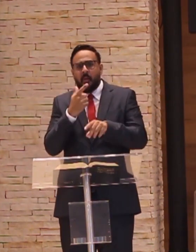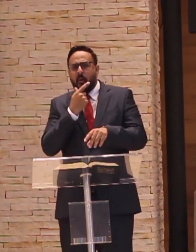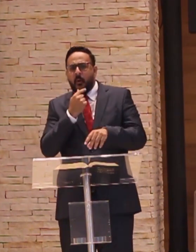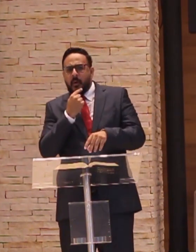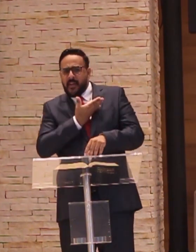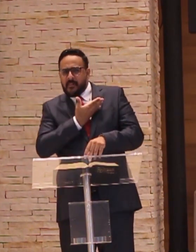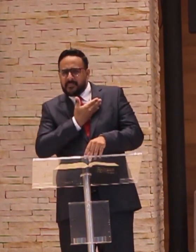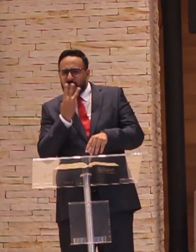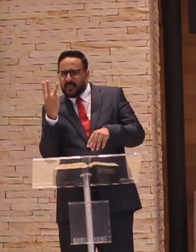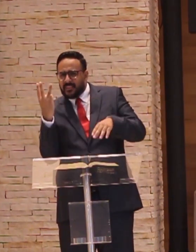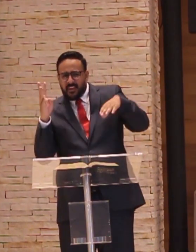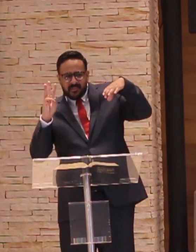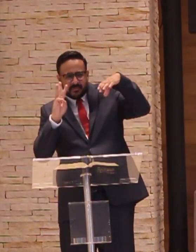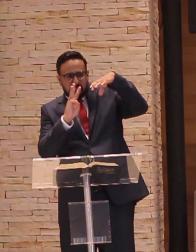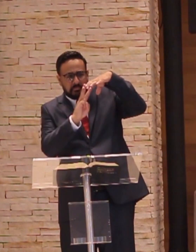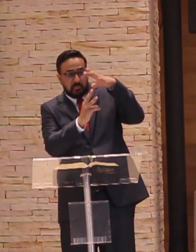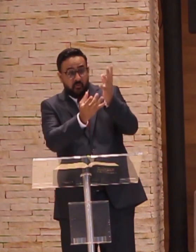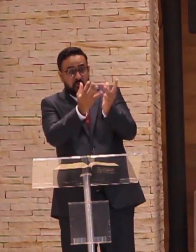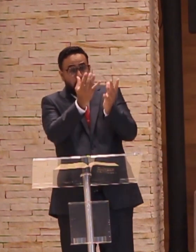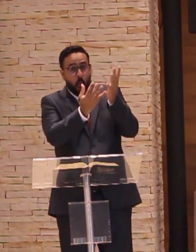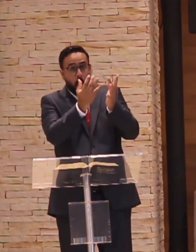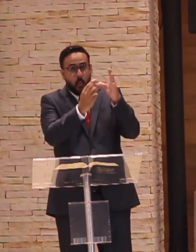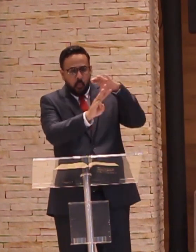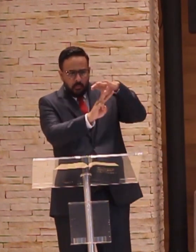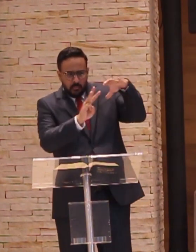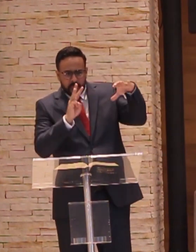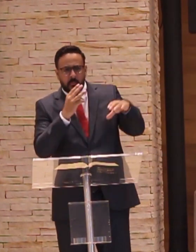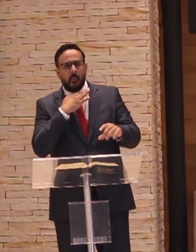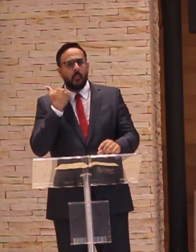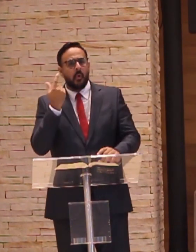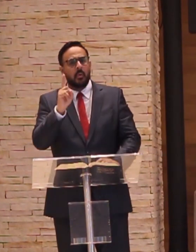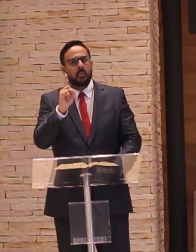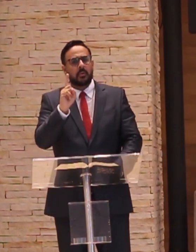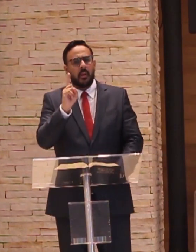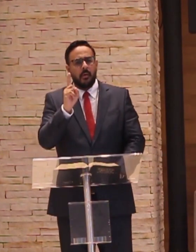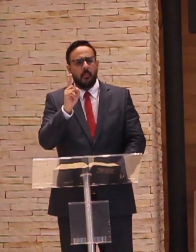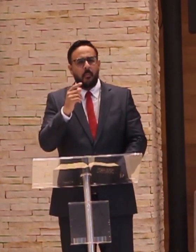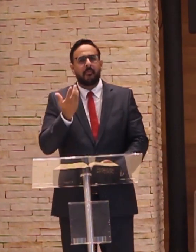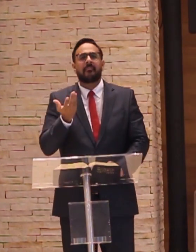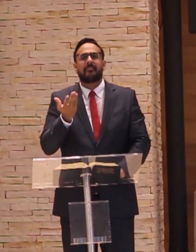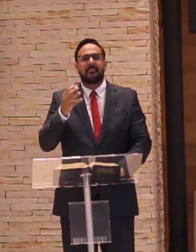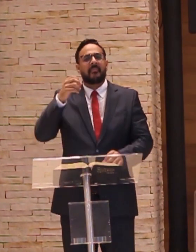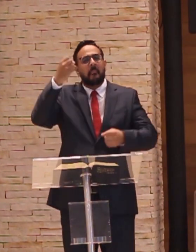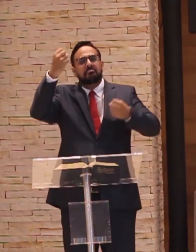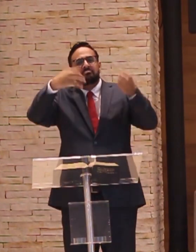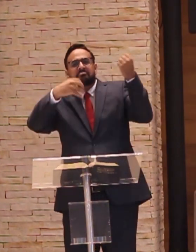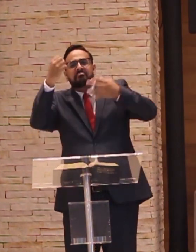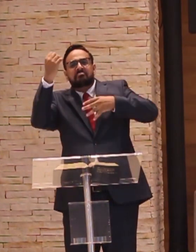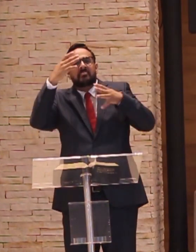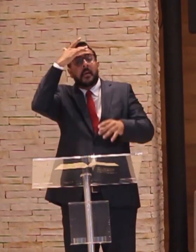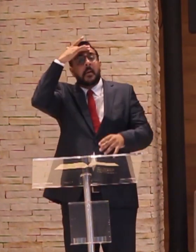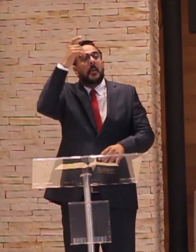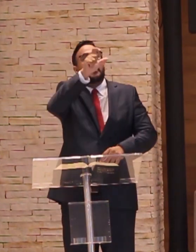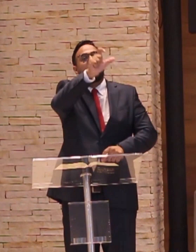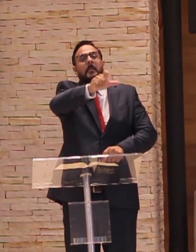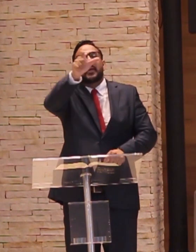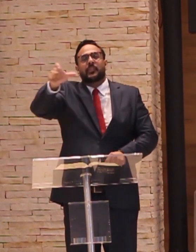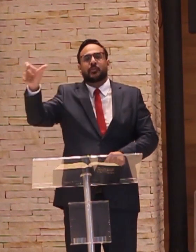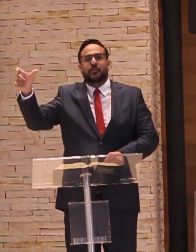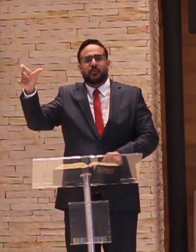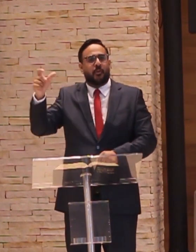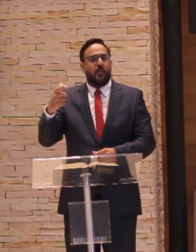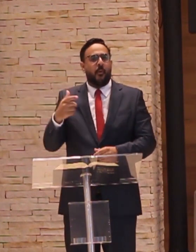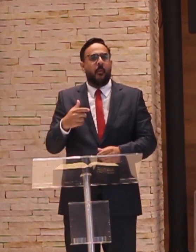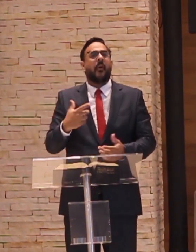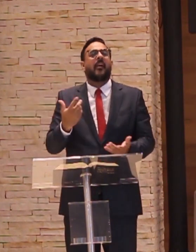Moisés conseguiu atravessar o Mar Vermelho com o povo, os amigos de Daniel que entraram na fornalha, eles saíram vivos da fornalha. Então